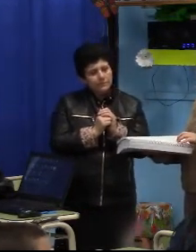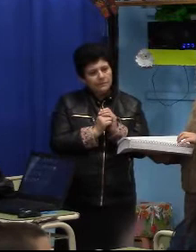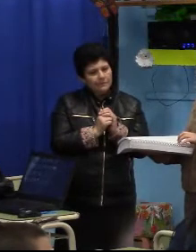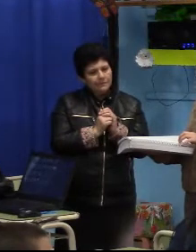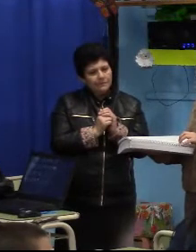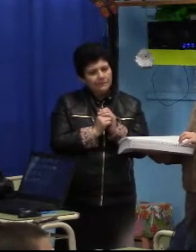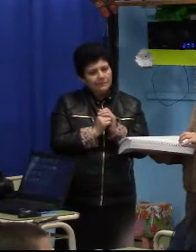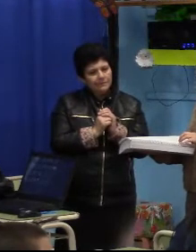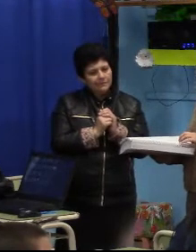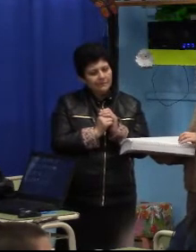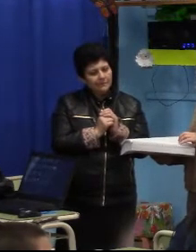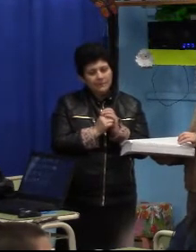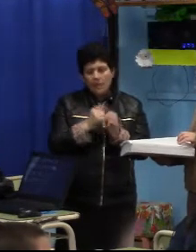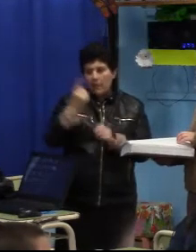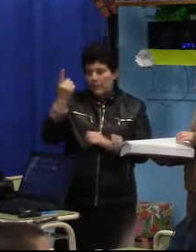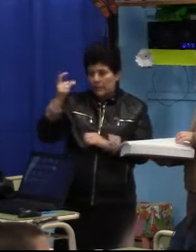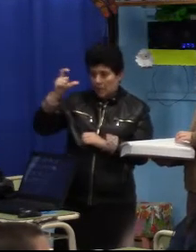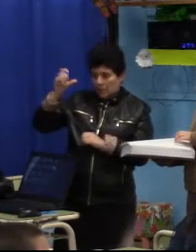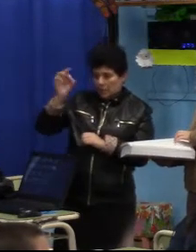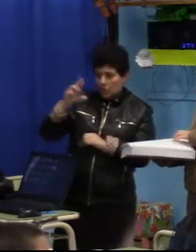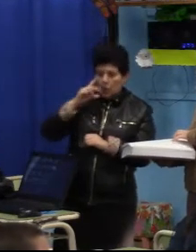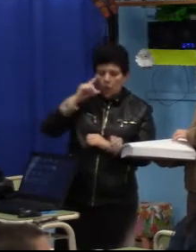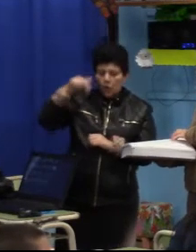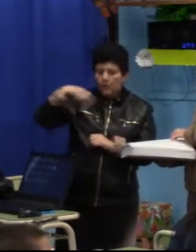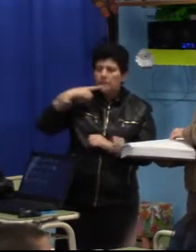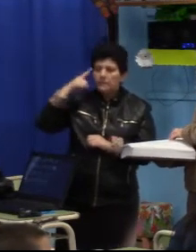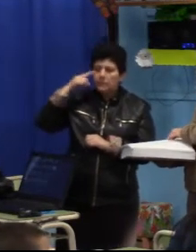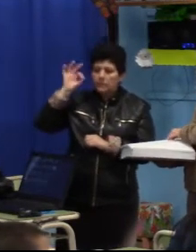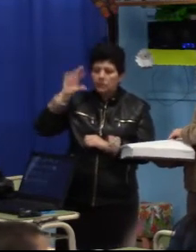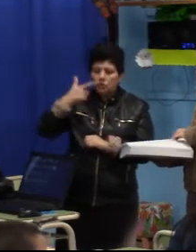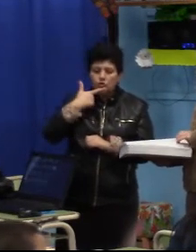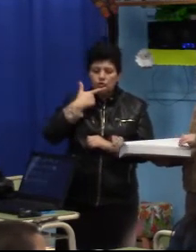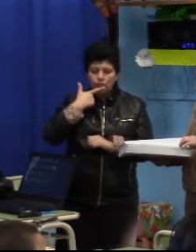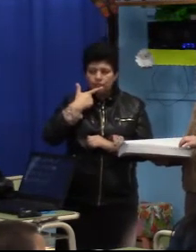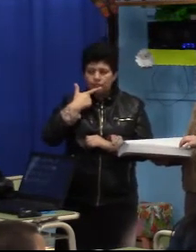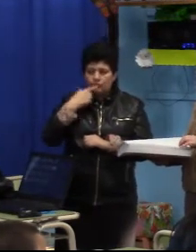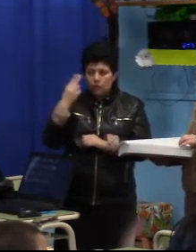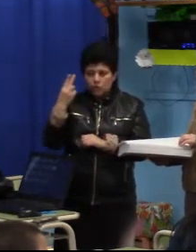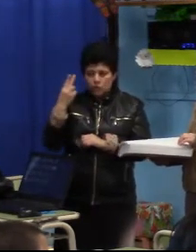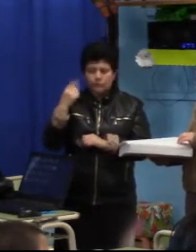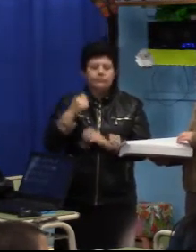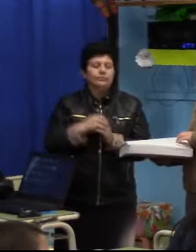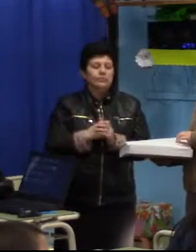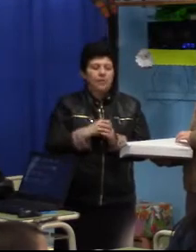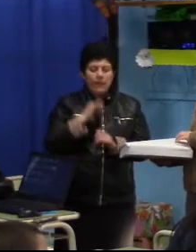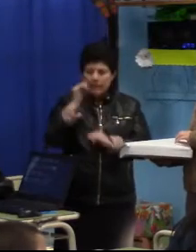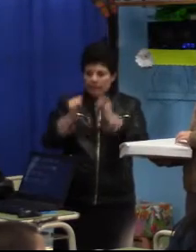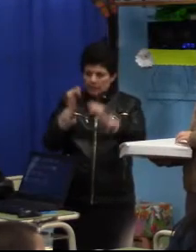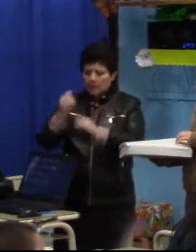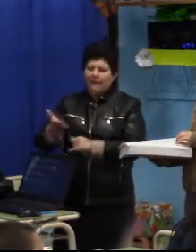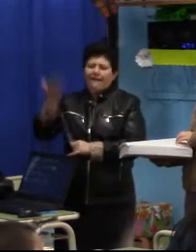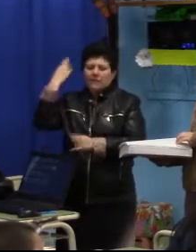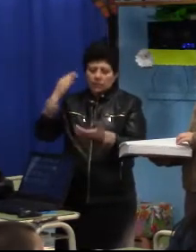dice, 1 Corintios 2:9 dice, antes como está escrito,